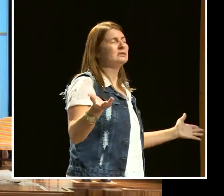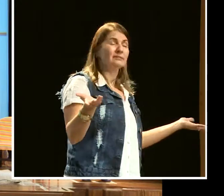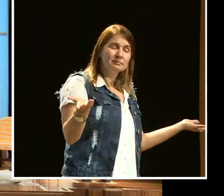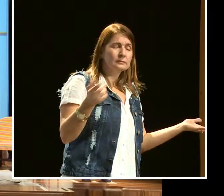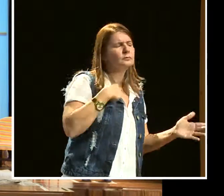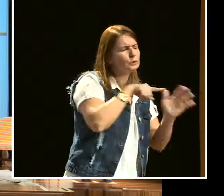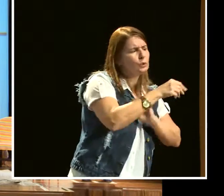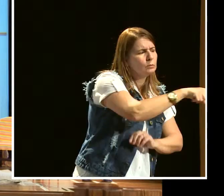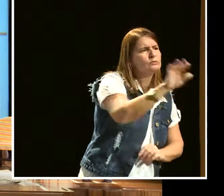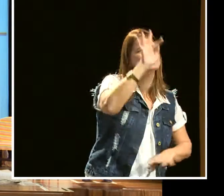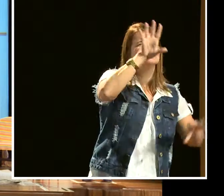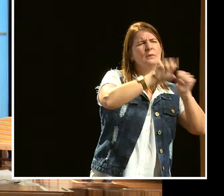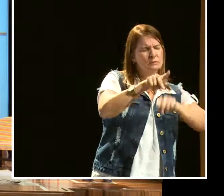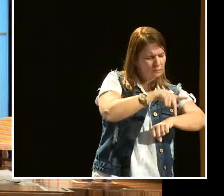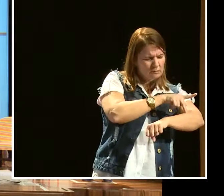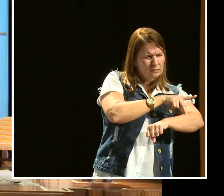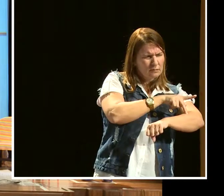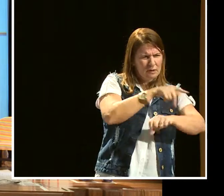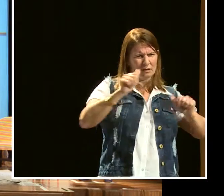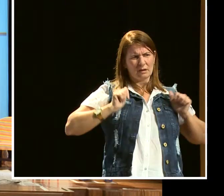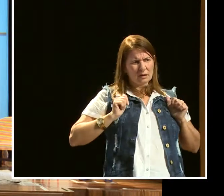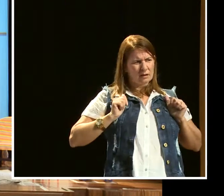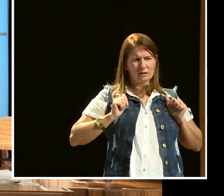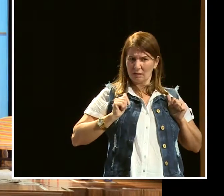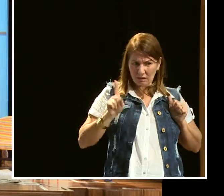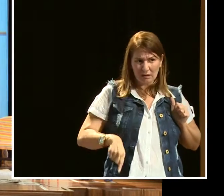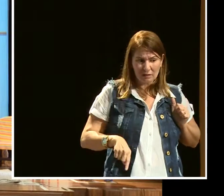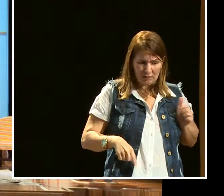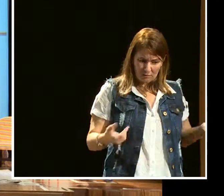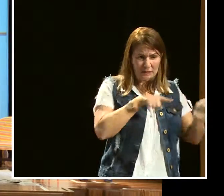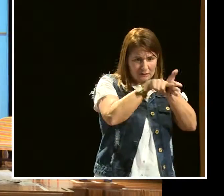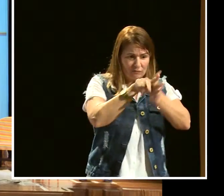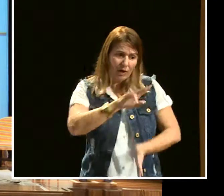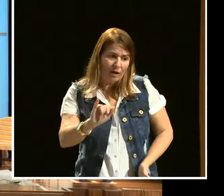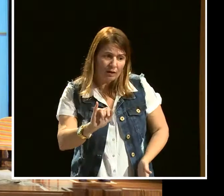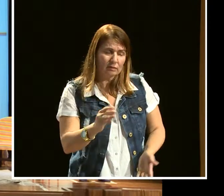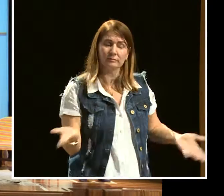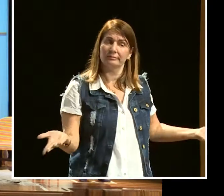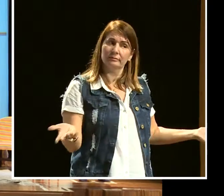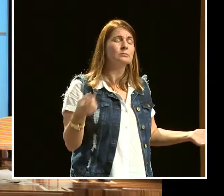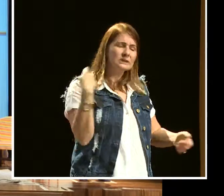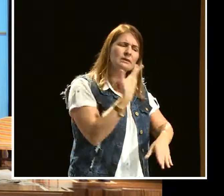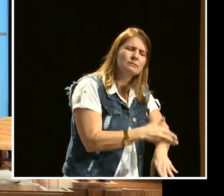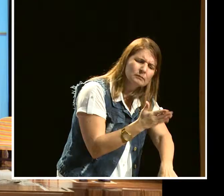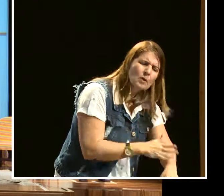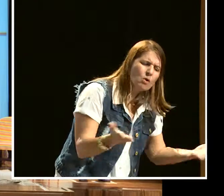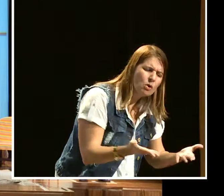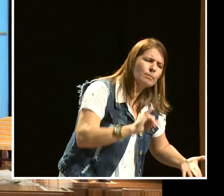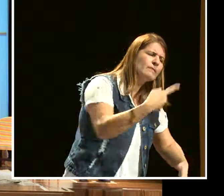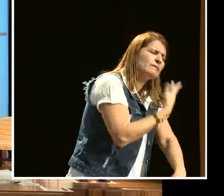reflexão, envolve pesquisa. Eu sempre perguntava, professores, pedagogos que estão